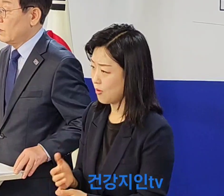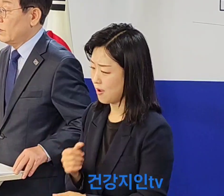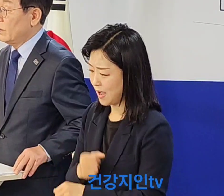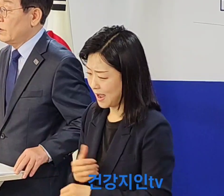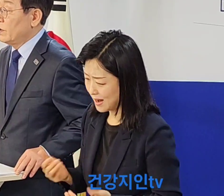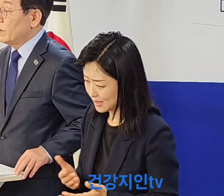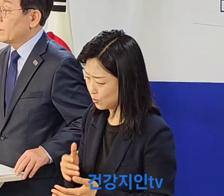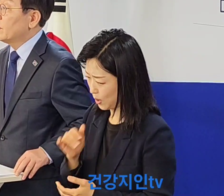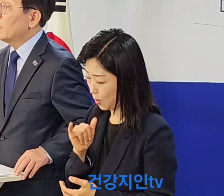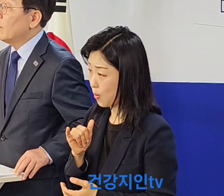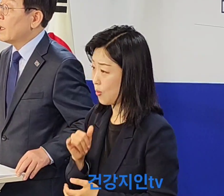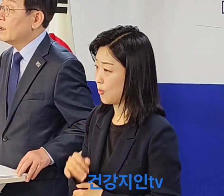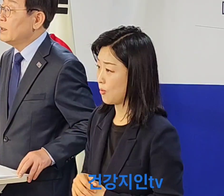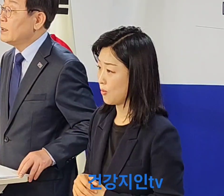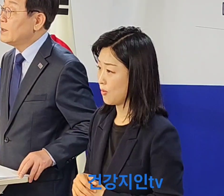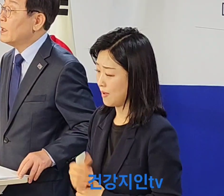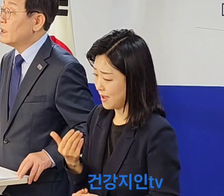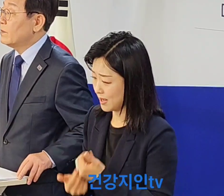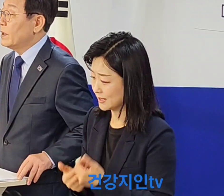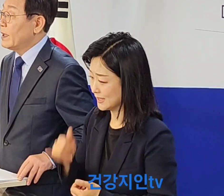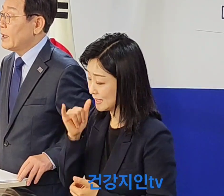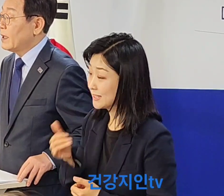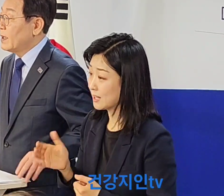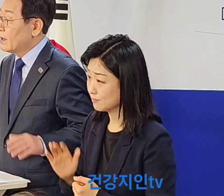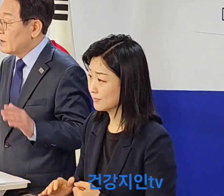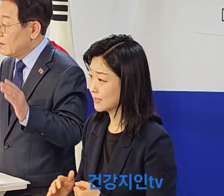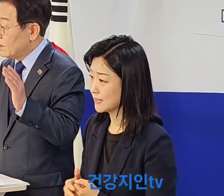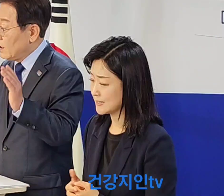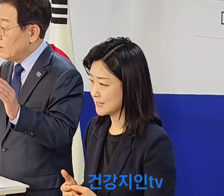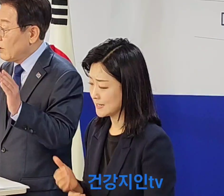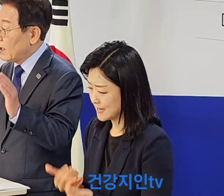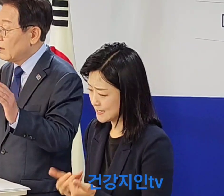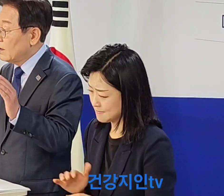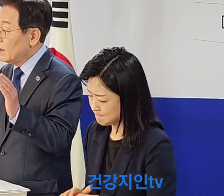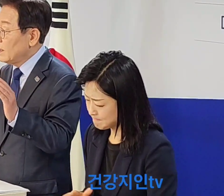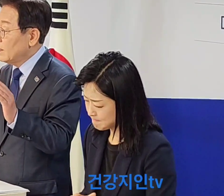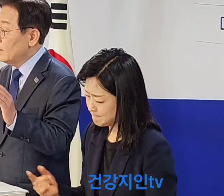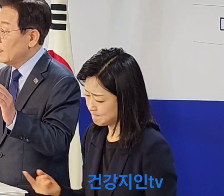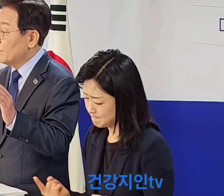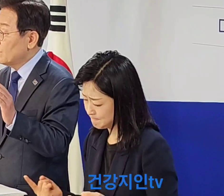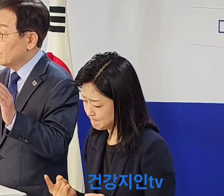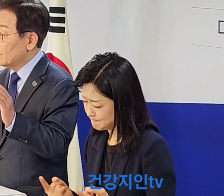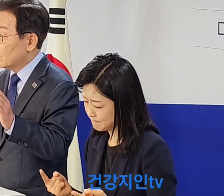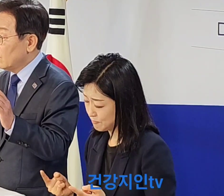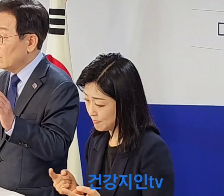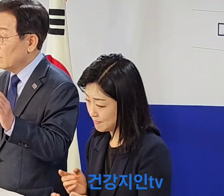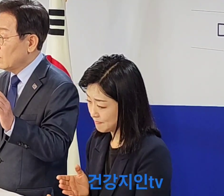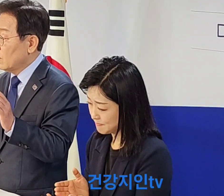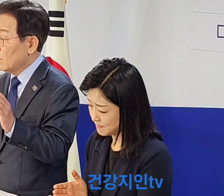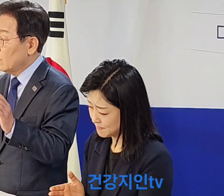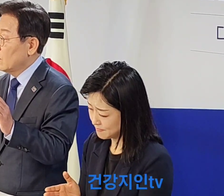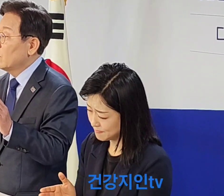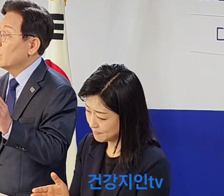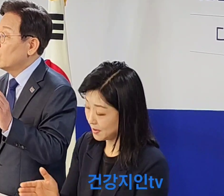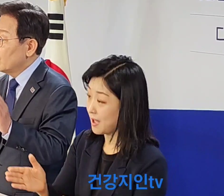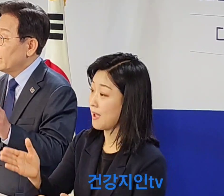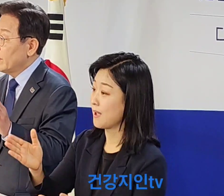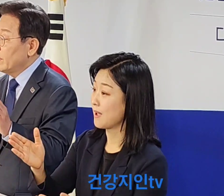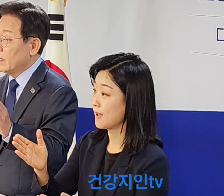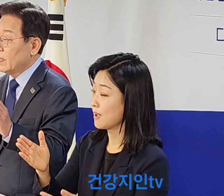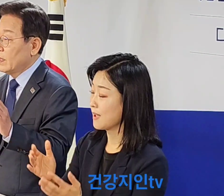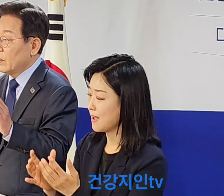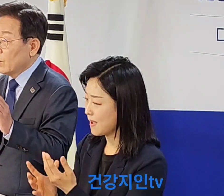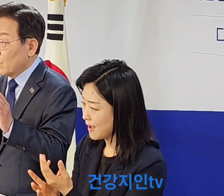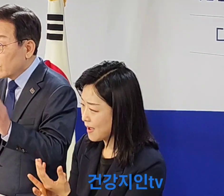것이고 저항과 갈등이 심하기 때문에 그 저항과 갈등을 이겨낼 수 있도록